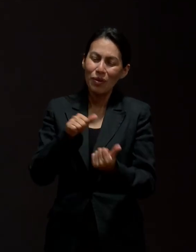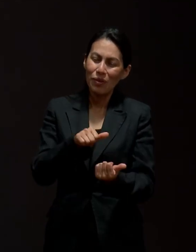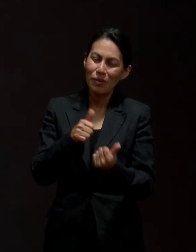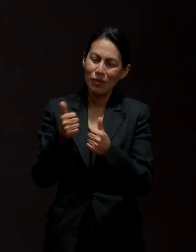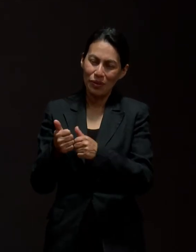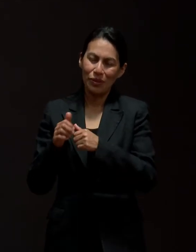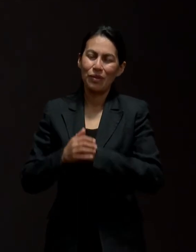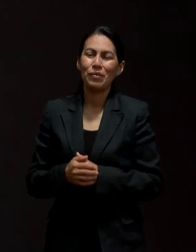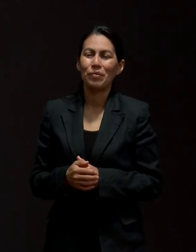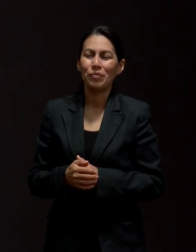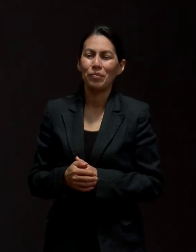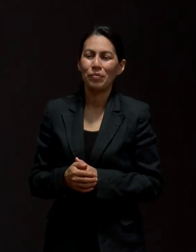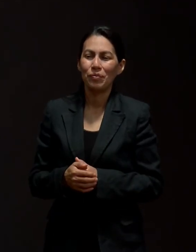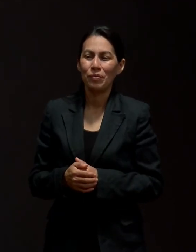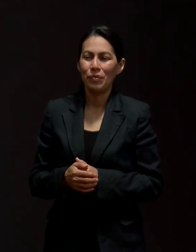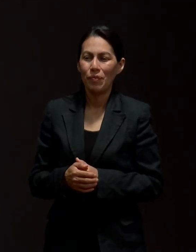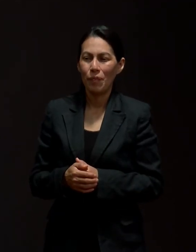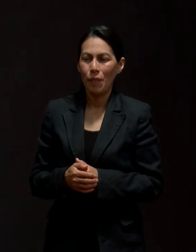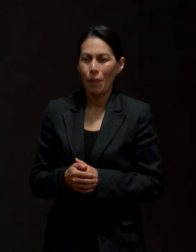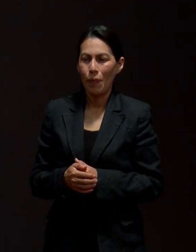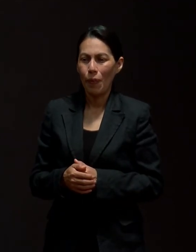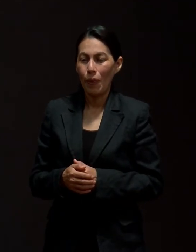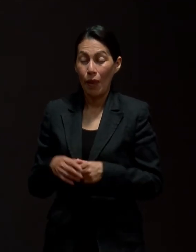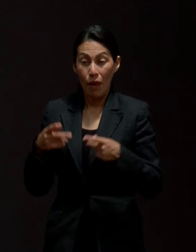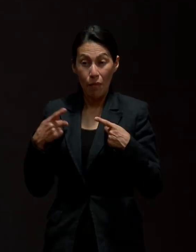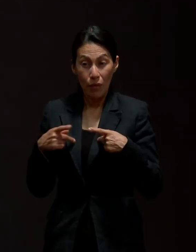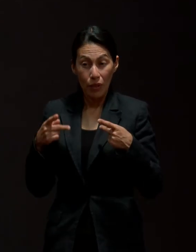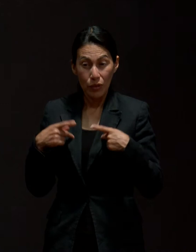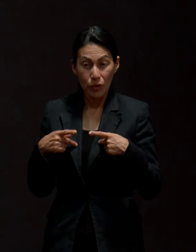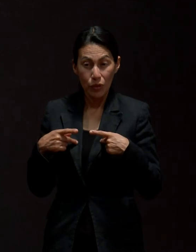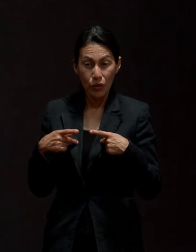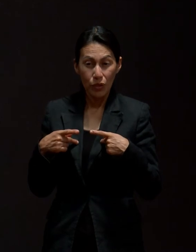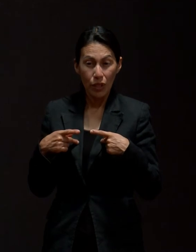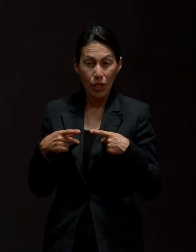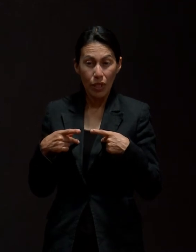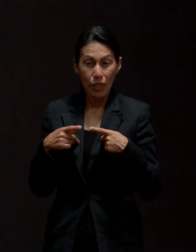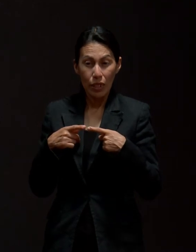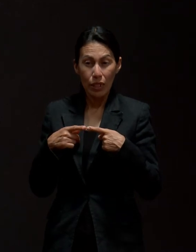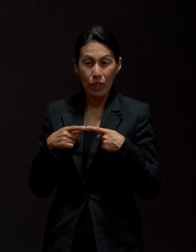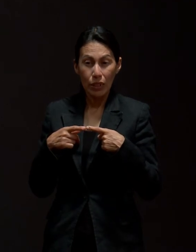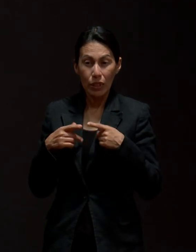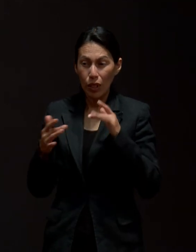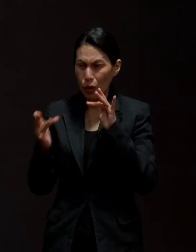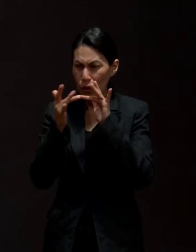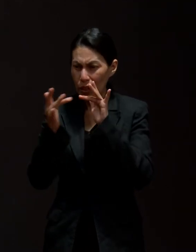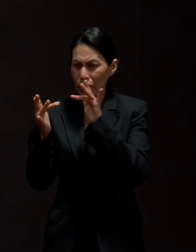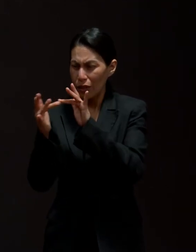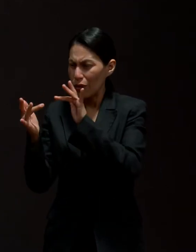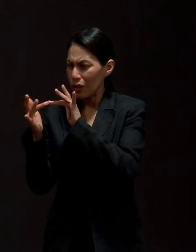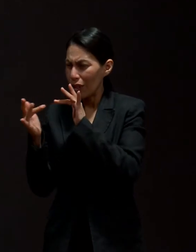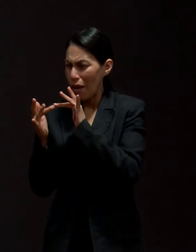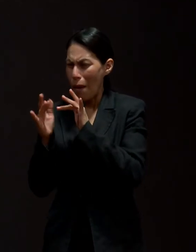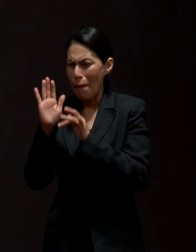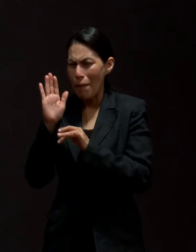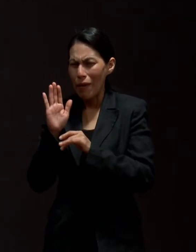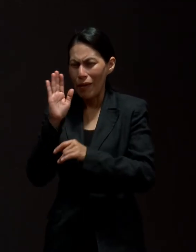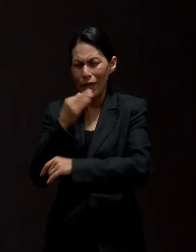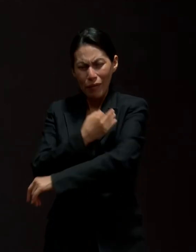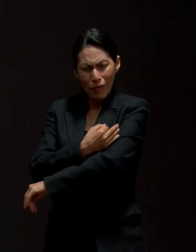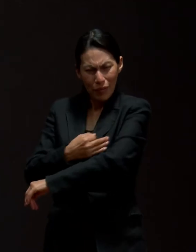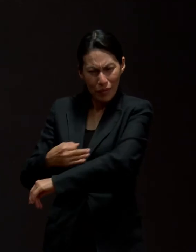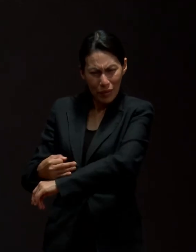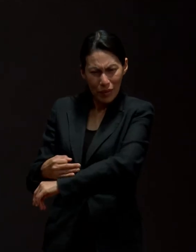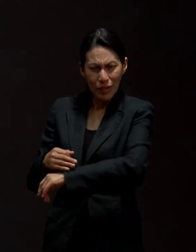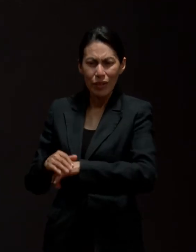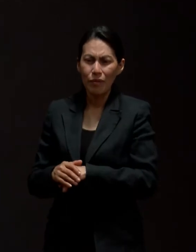Y está allá también por bautizarse. Y además, como casi también entran muchas personas seguidas, que ya uno